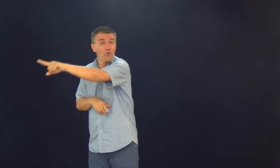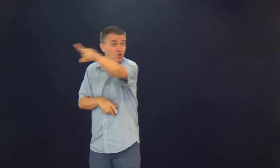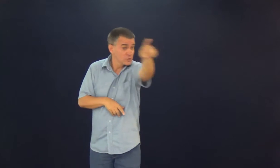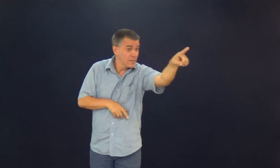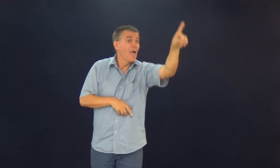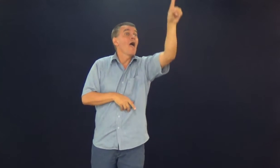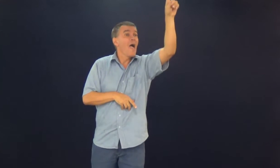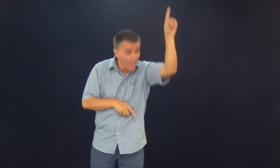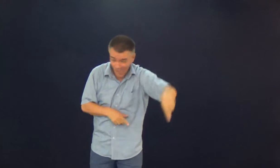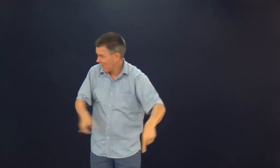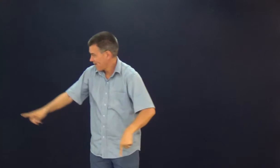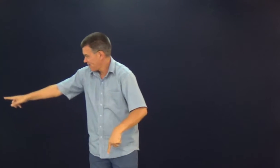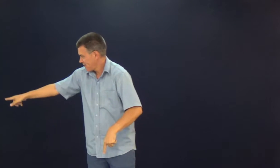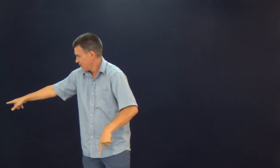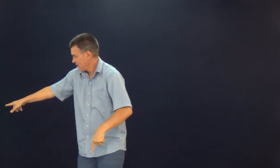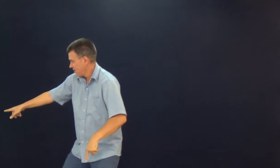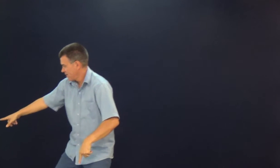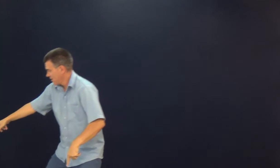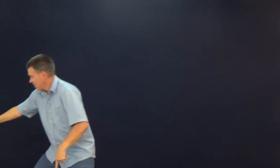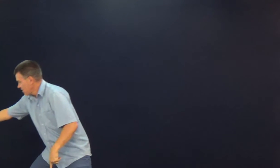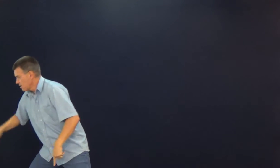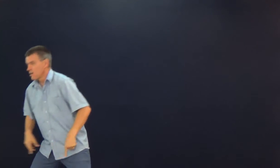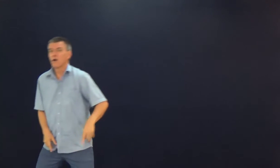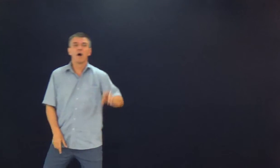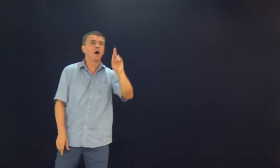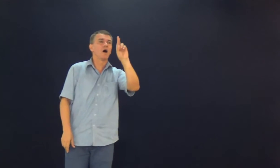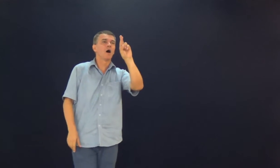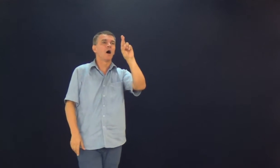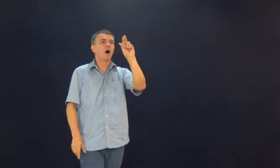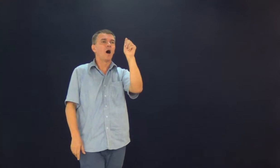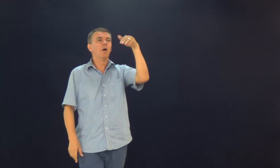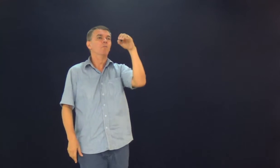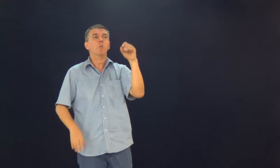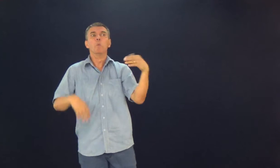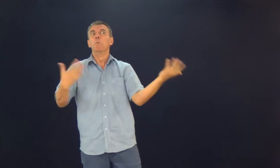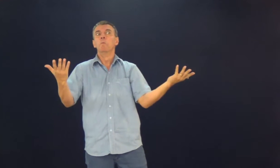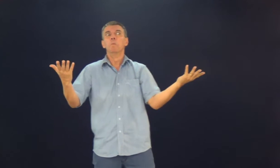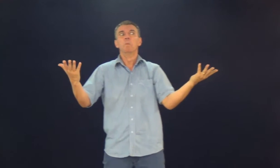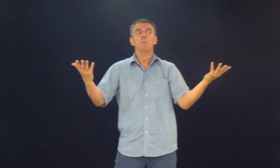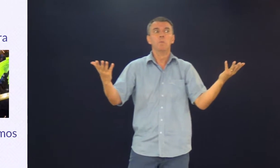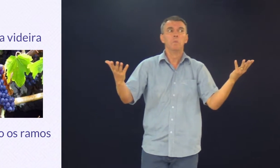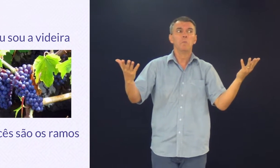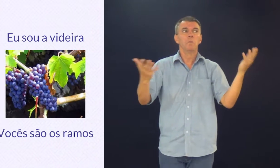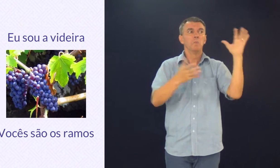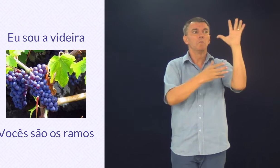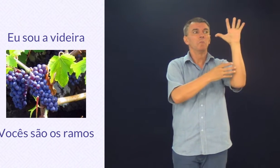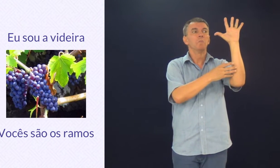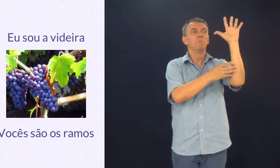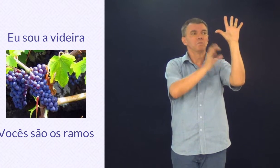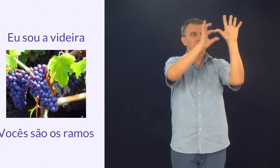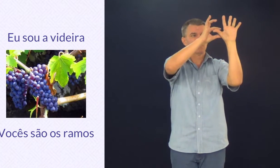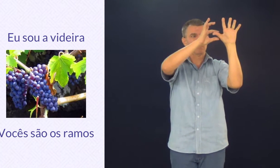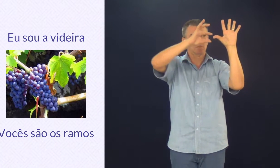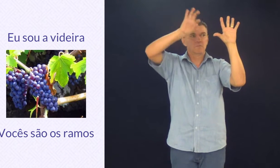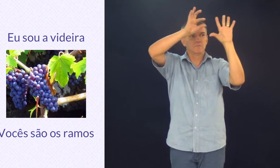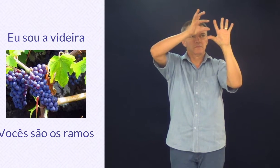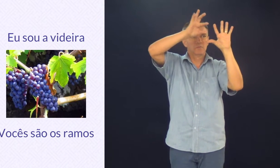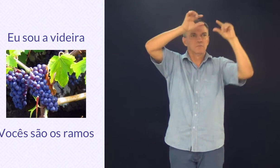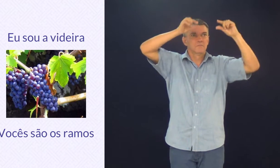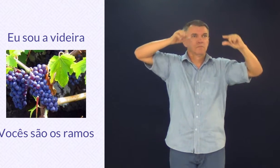vocês são os ramos ramos o que é o ramo é o